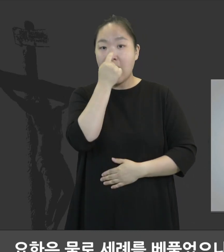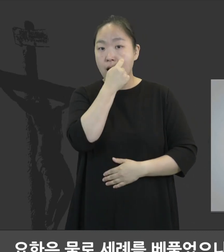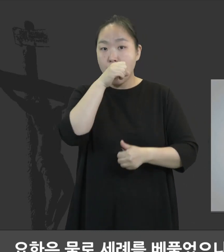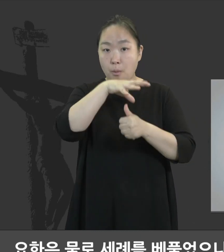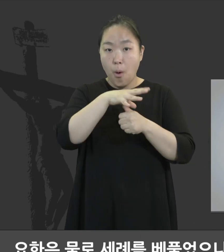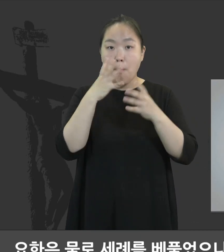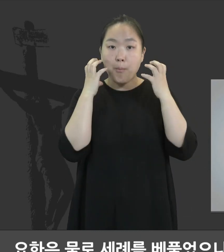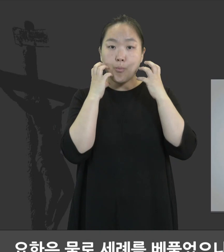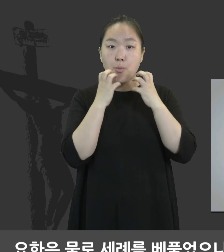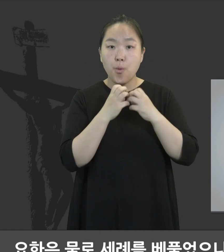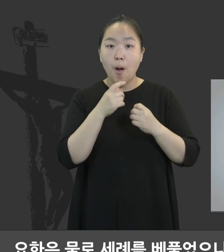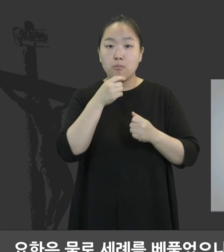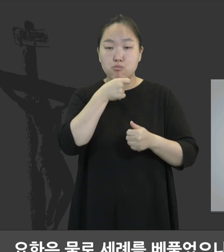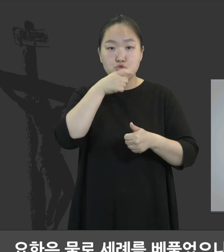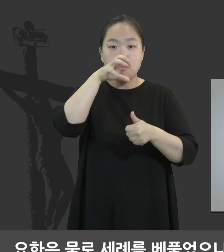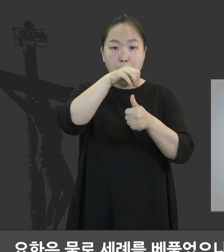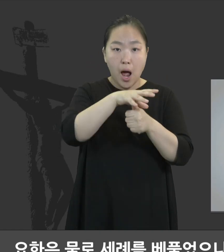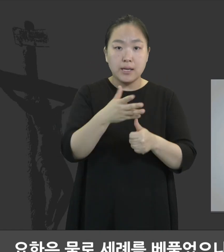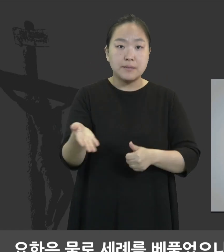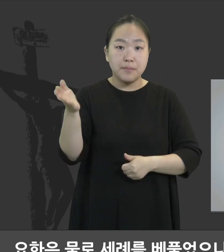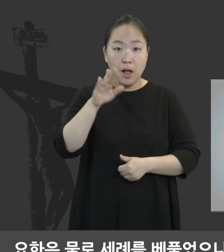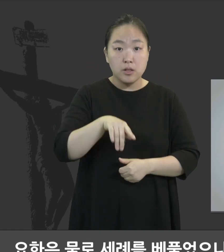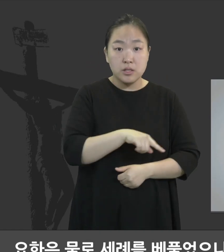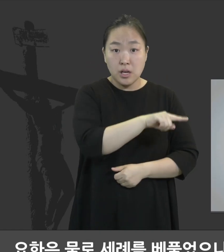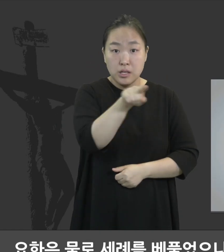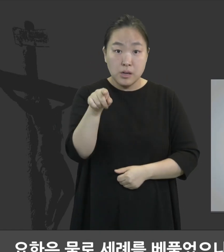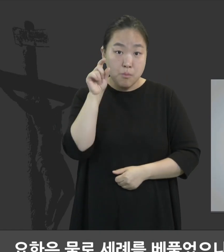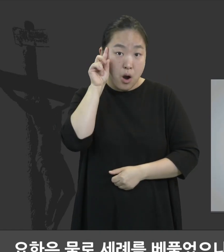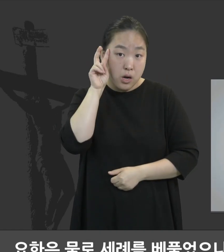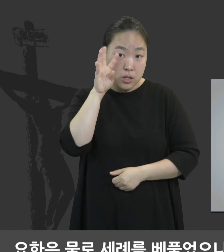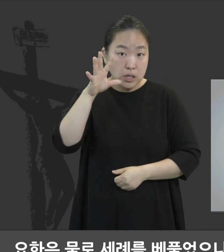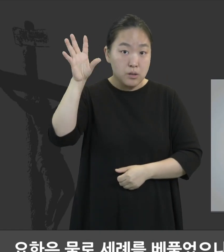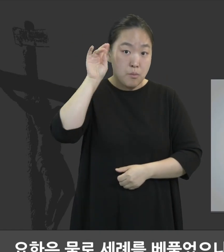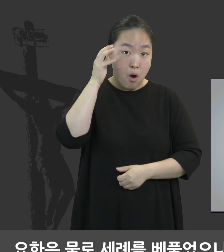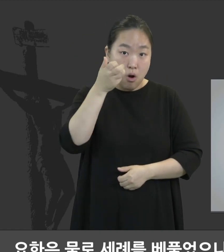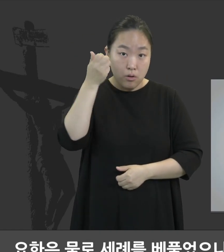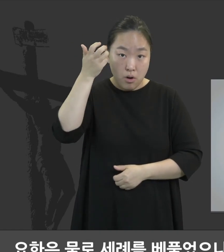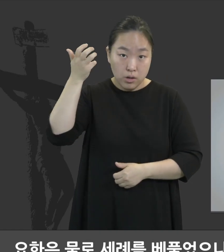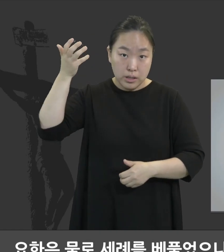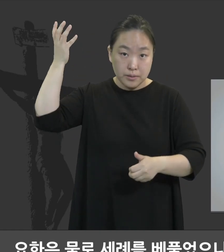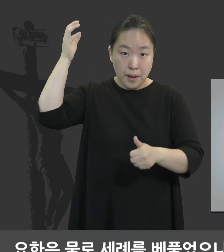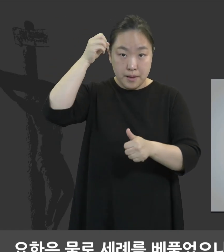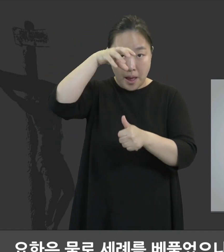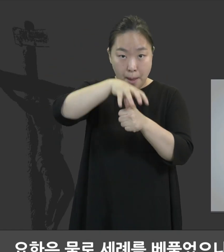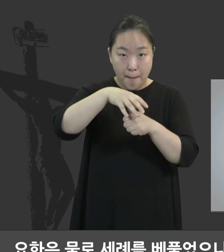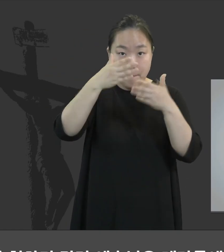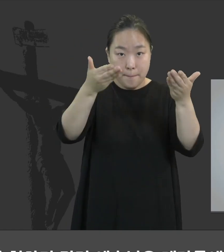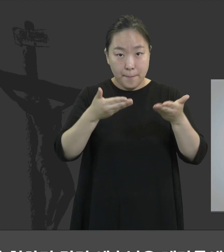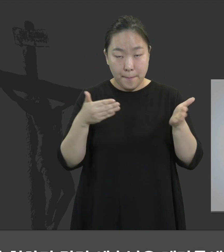세례를 베풀었으나 너희는 몇 날이 못되어 성령으로 세례를 받으리라.